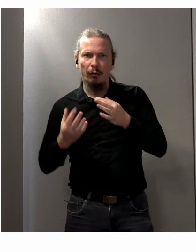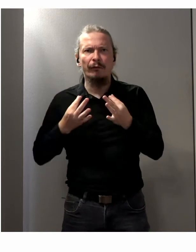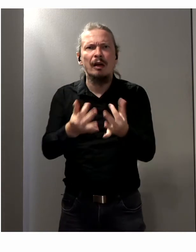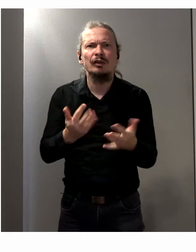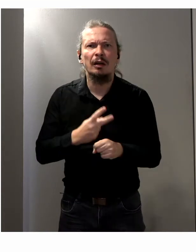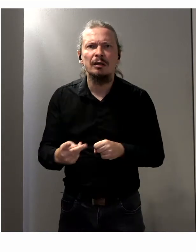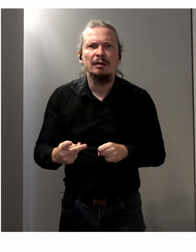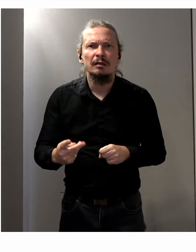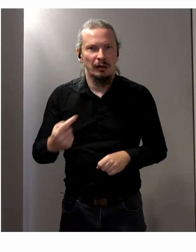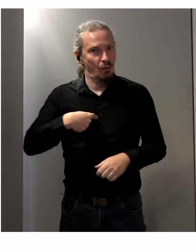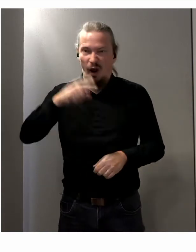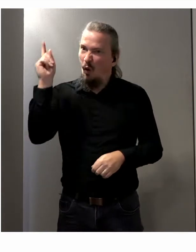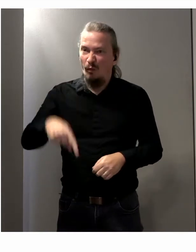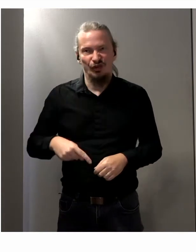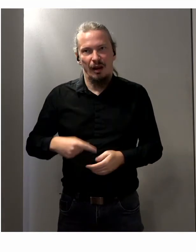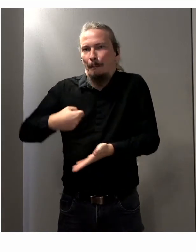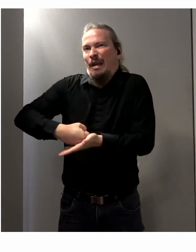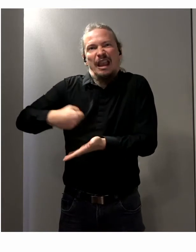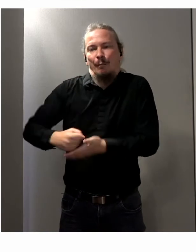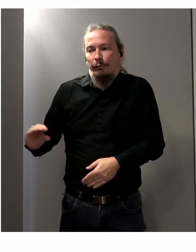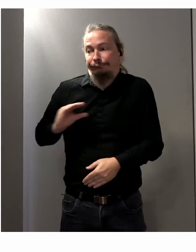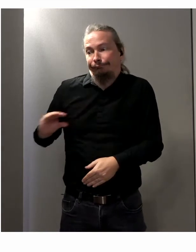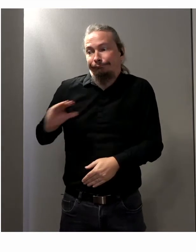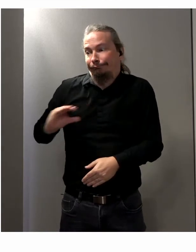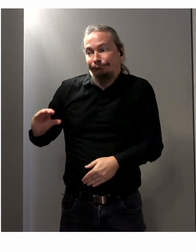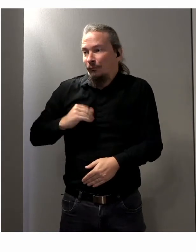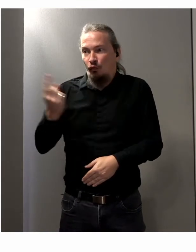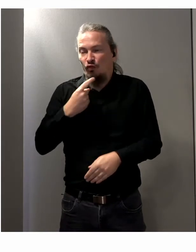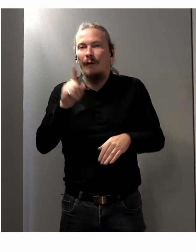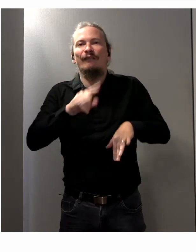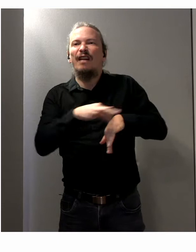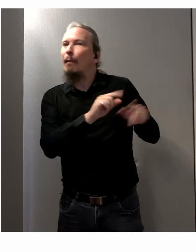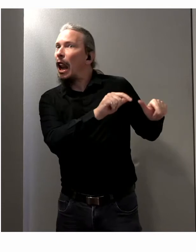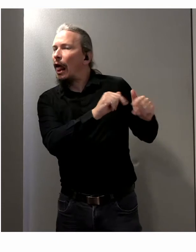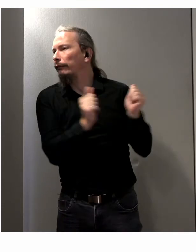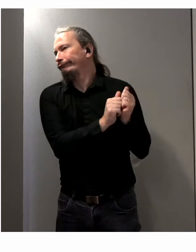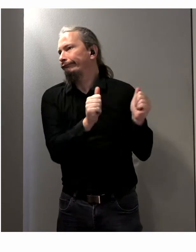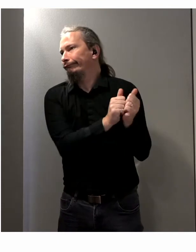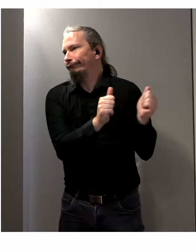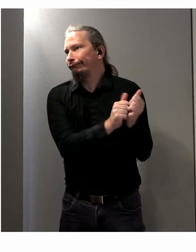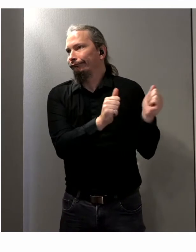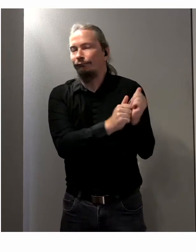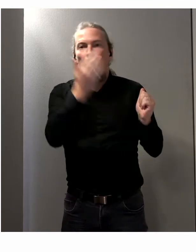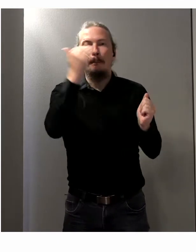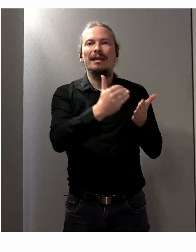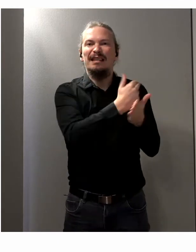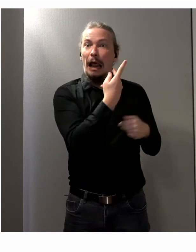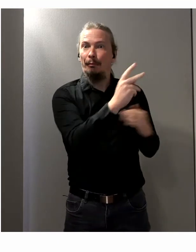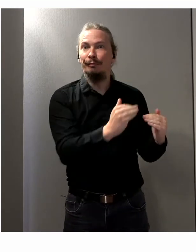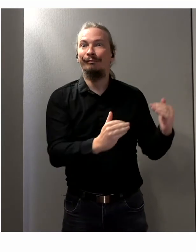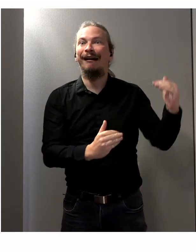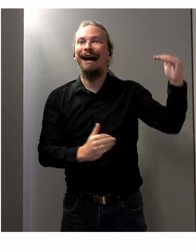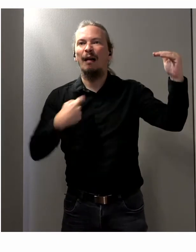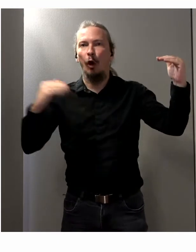Je constate que je suis condamné à vivre avec le minimum, d'être en permanence dépendant de ma compagne. Et quand le salaire de mon ami augmentera encore, cela entraînera une baisse de mes